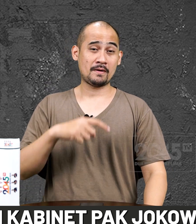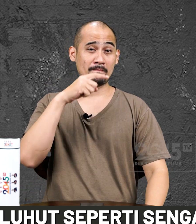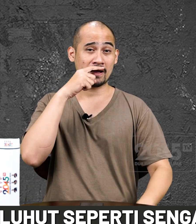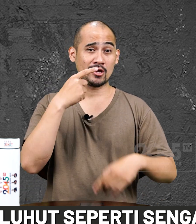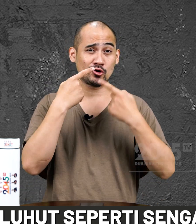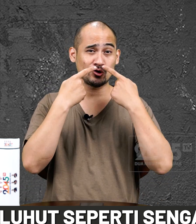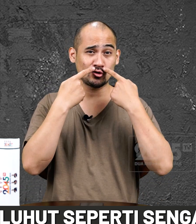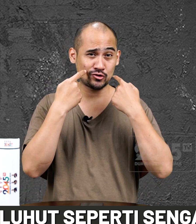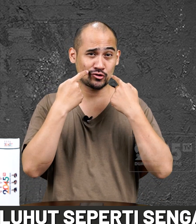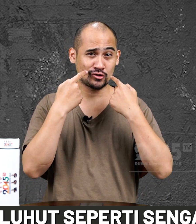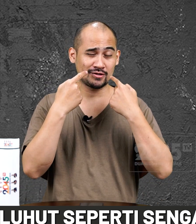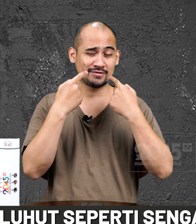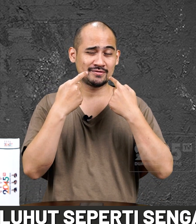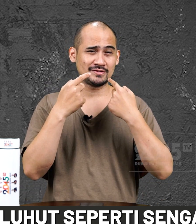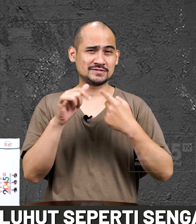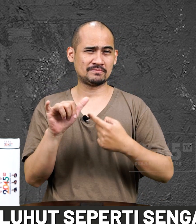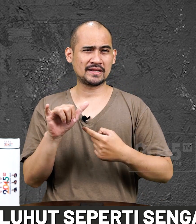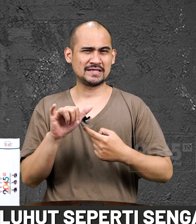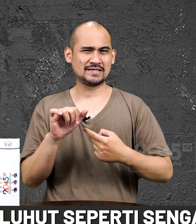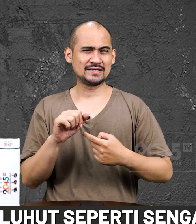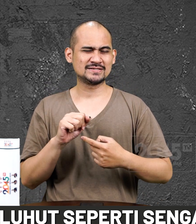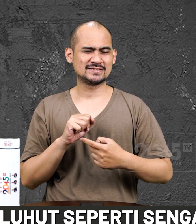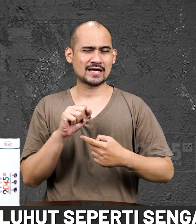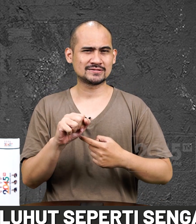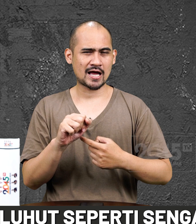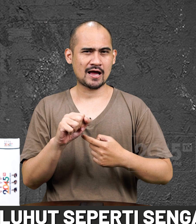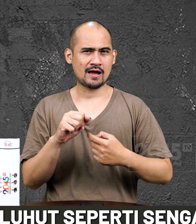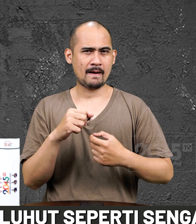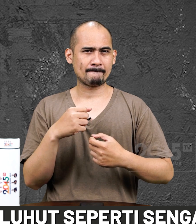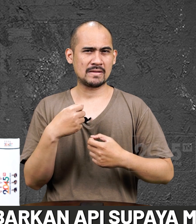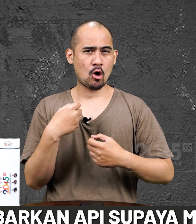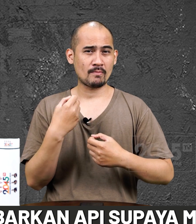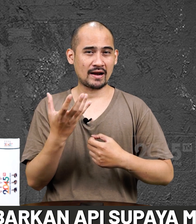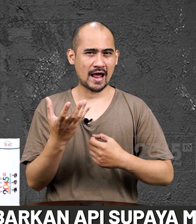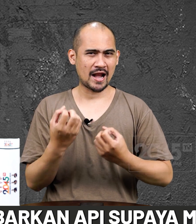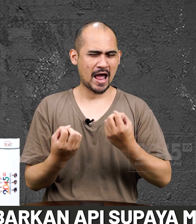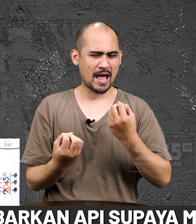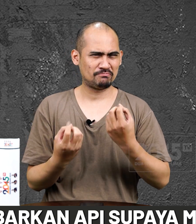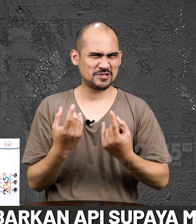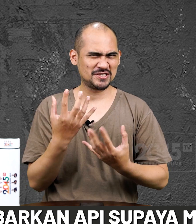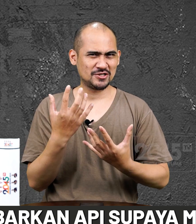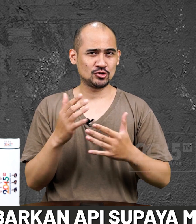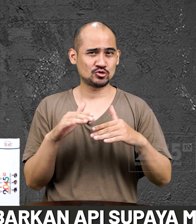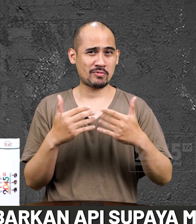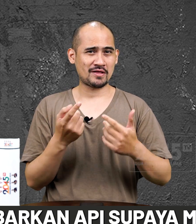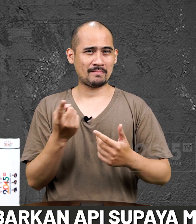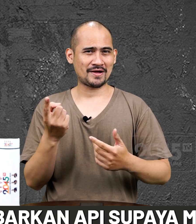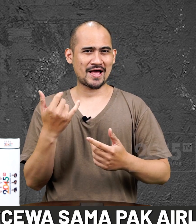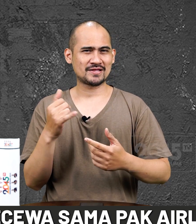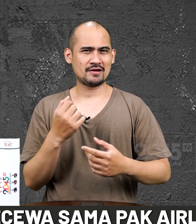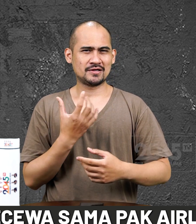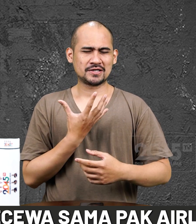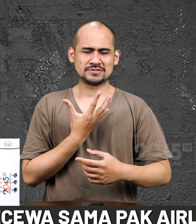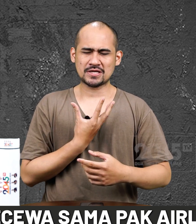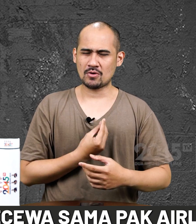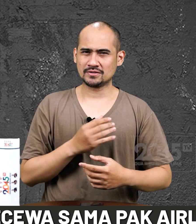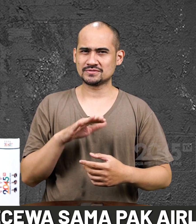Pak Luhut seperti sengaja mengobarkan api supaya mereka yang kecewa sama Pak Airlangga di Partai Golkar segera